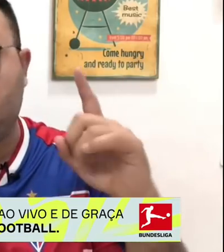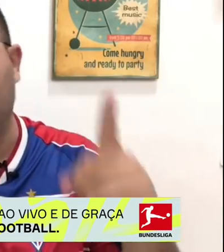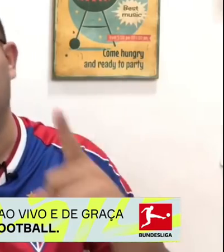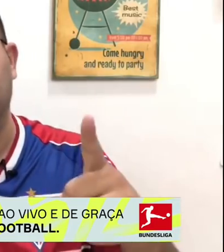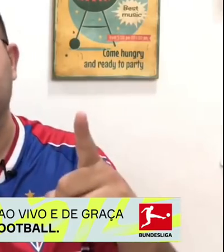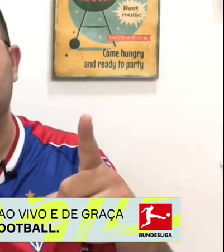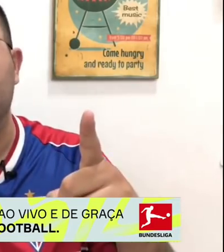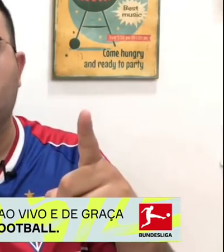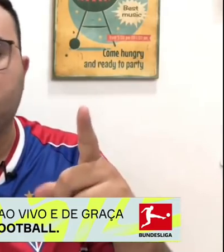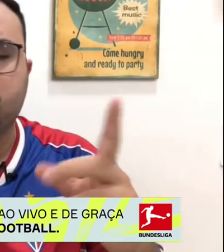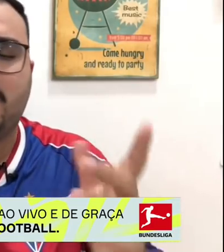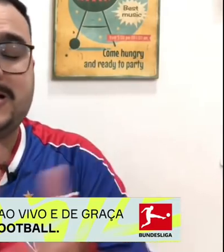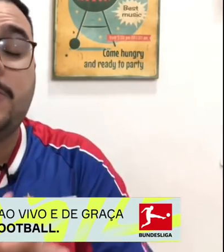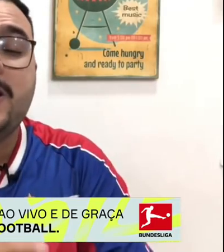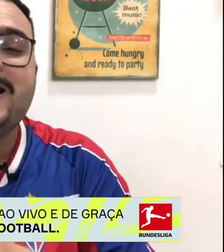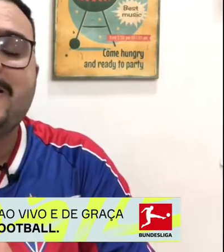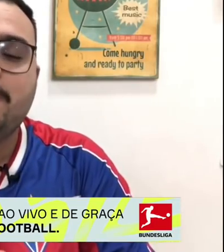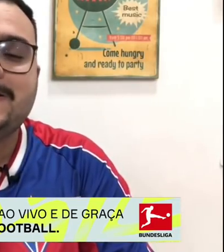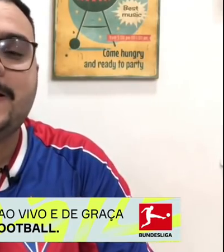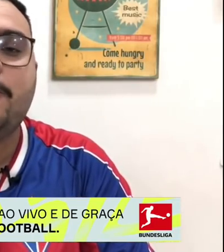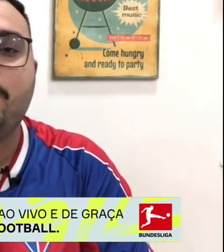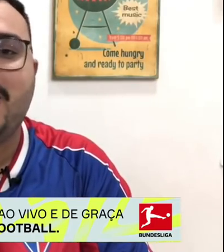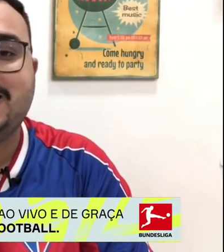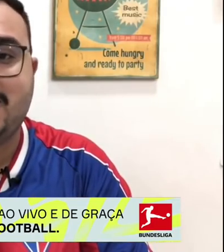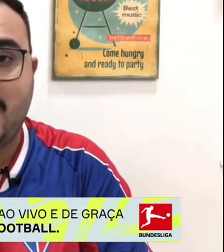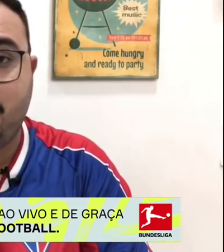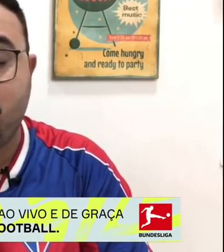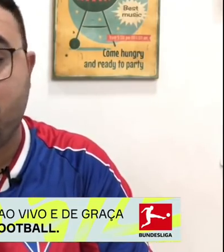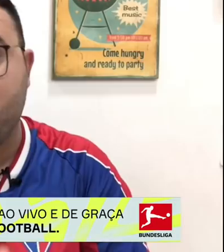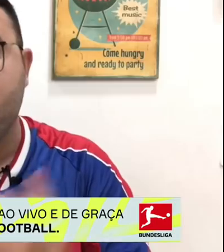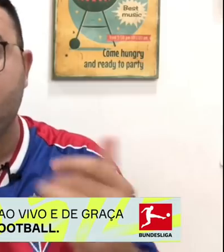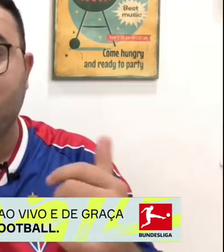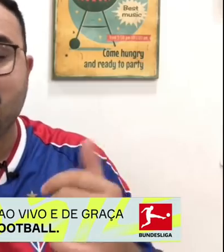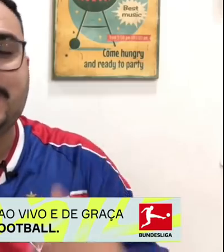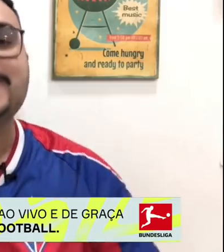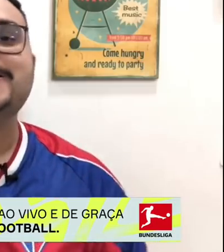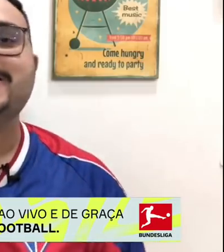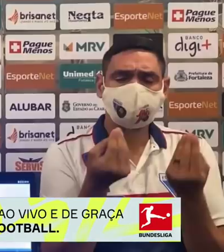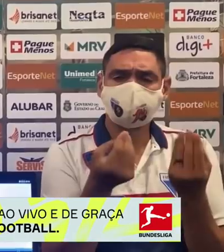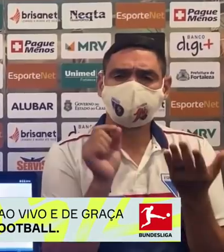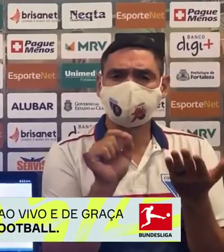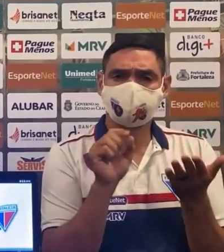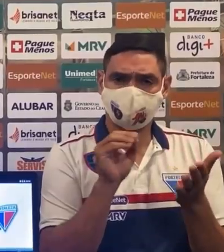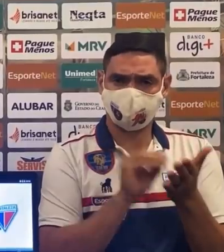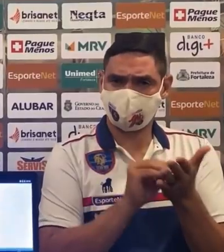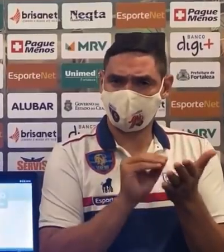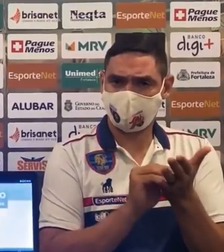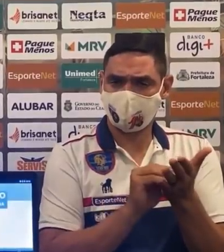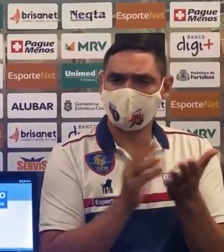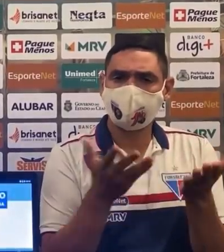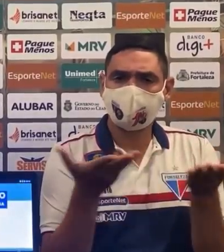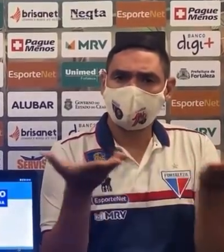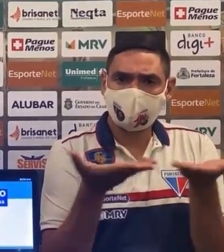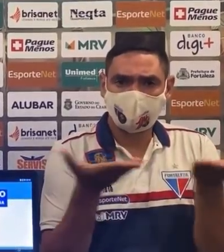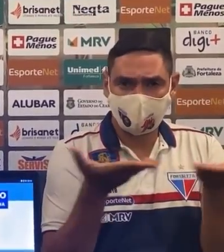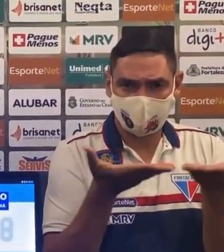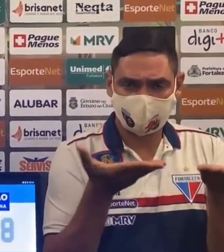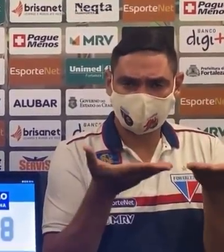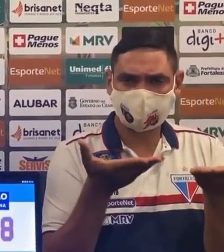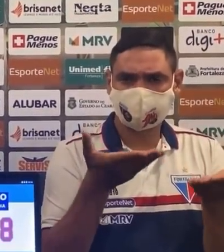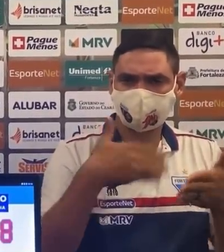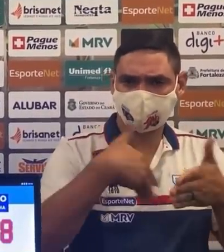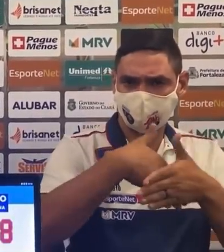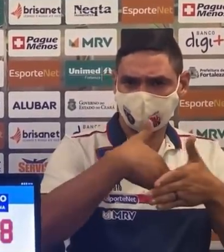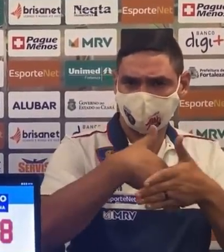descrição. Coloca o Fortaleza como teu clube de coração, que você não vai se arrepender. Beleza? Se liga! Para apresentar um futebol melhor